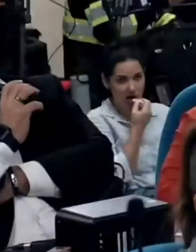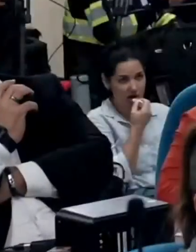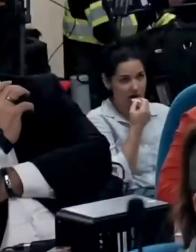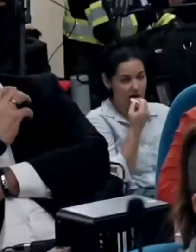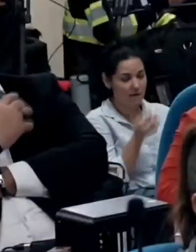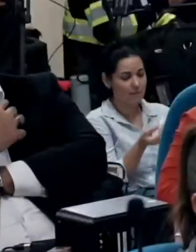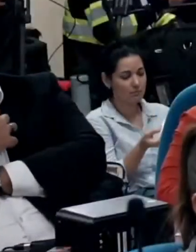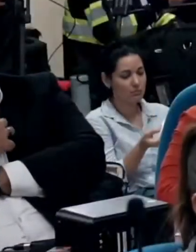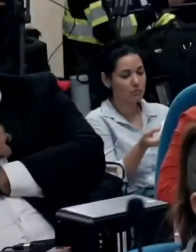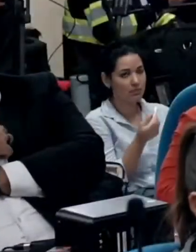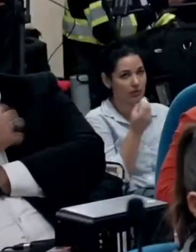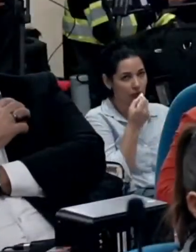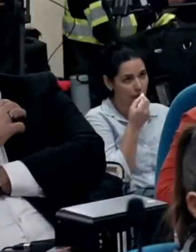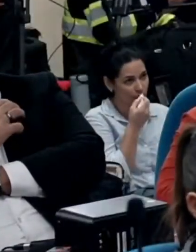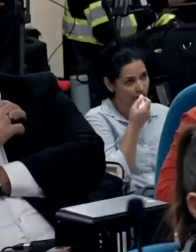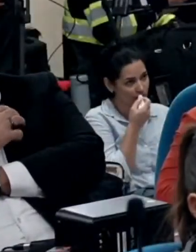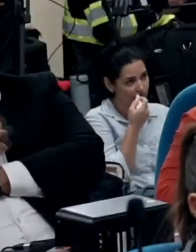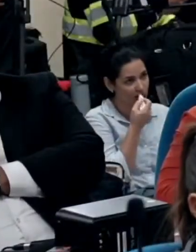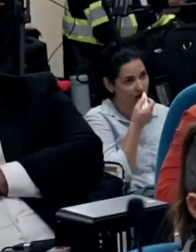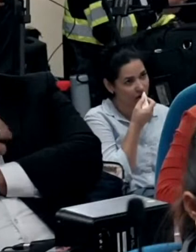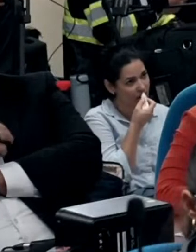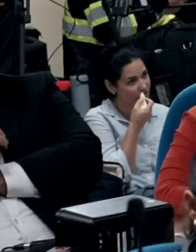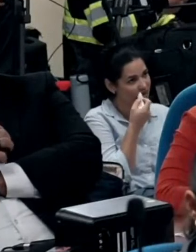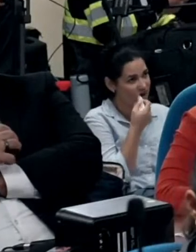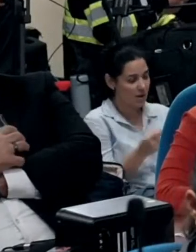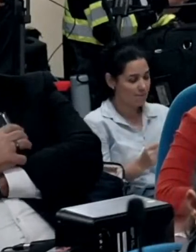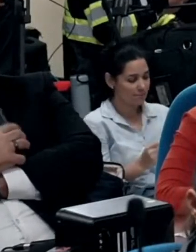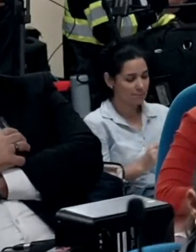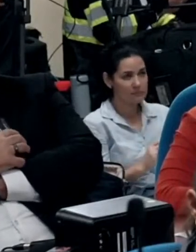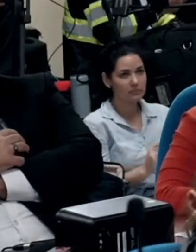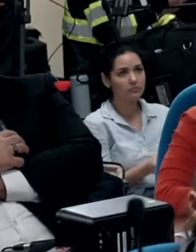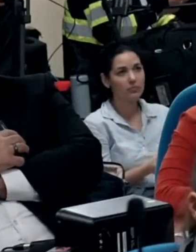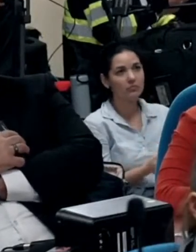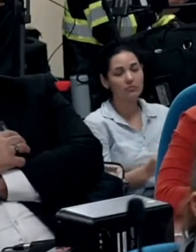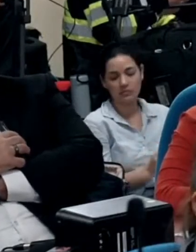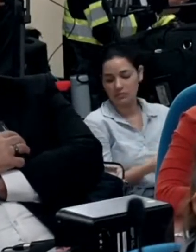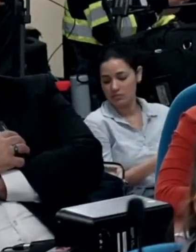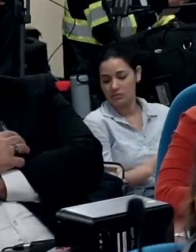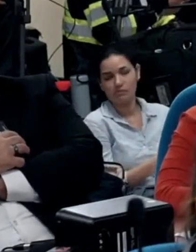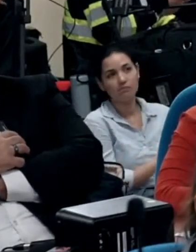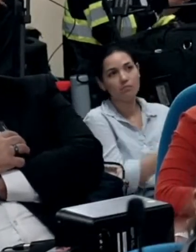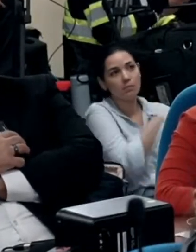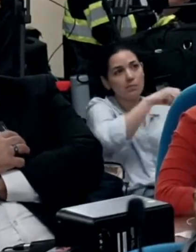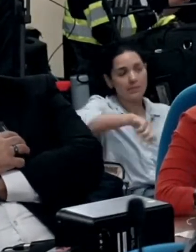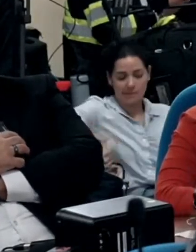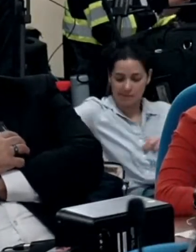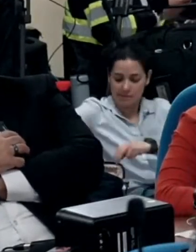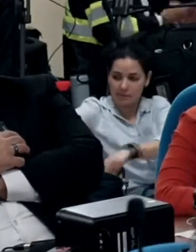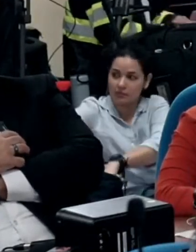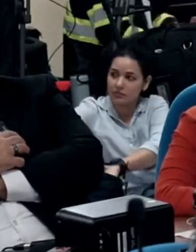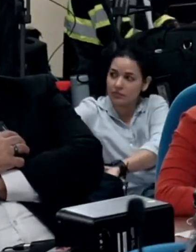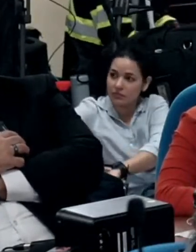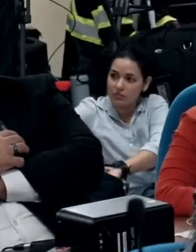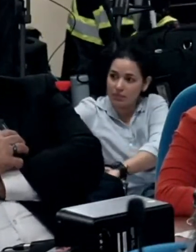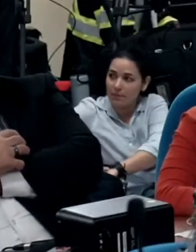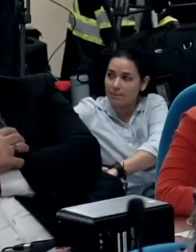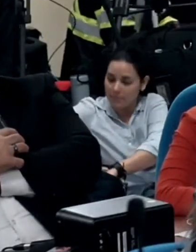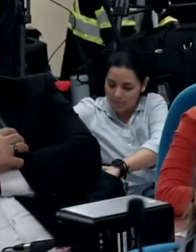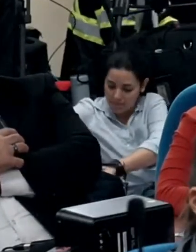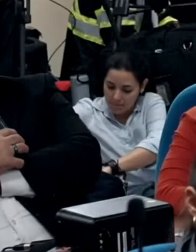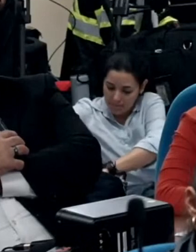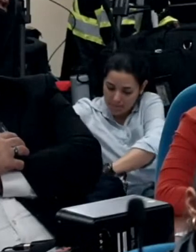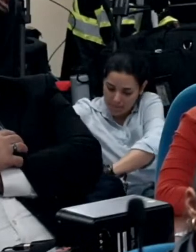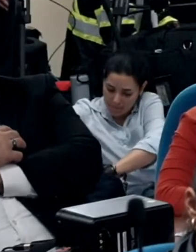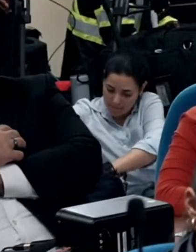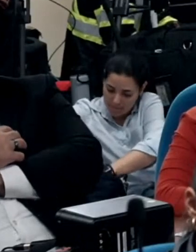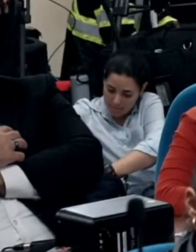y otra para Olivera, Orlando Olivera. Para usted, el alcalde de Culebra está haciendo un llamado para que haya un recogido de un cadáver,